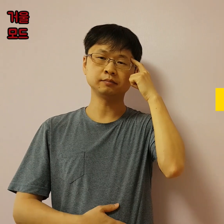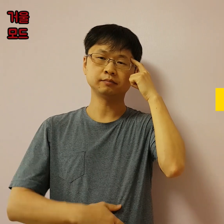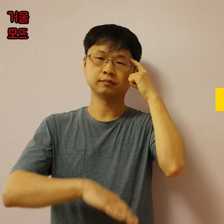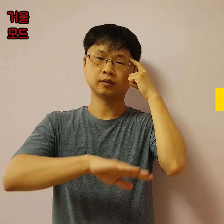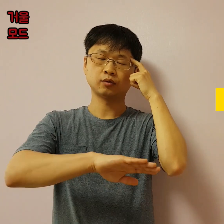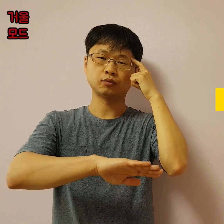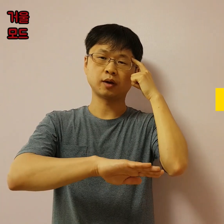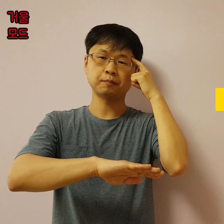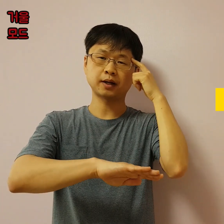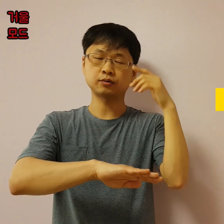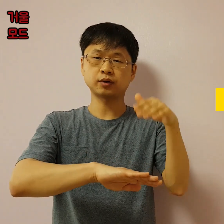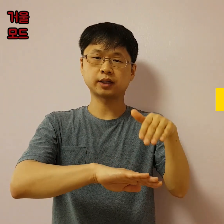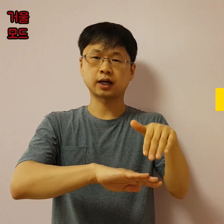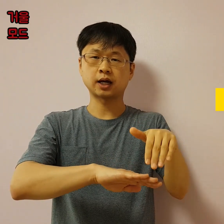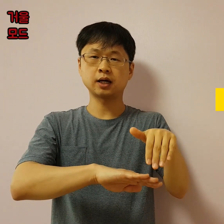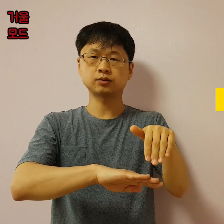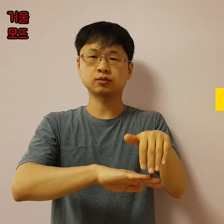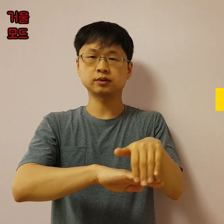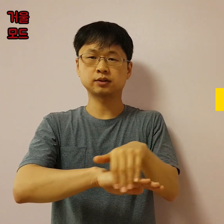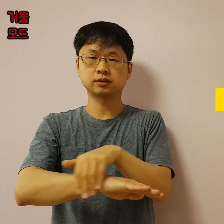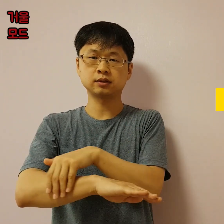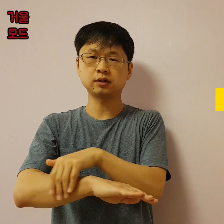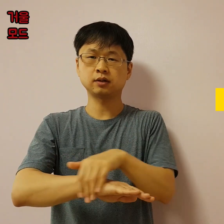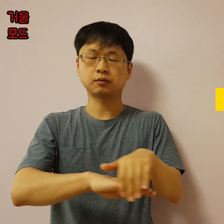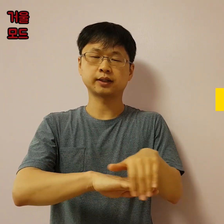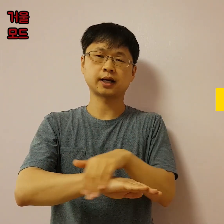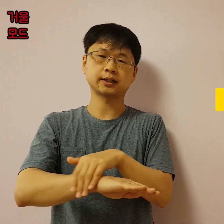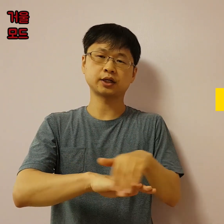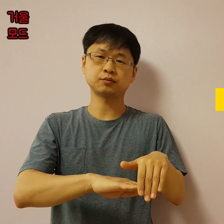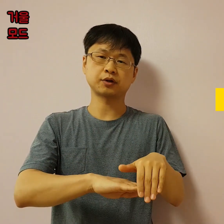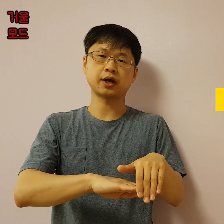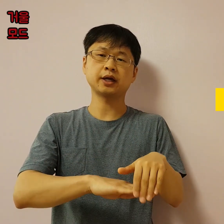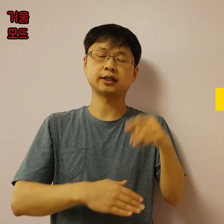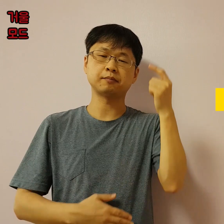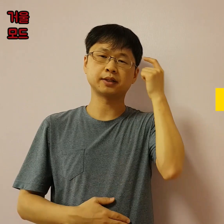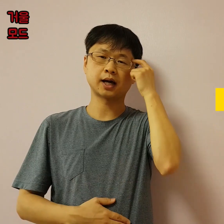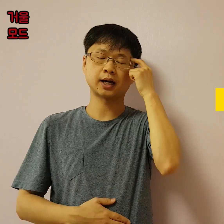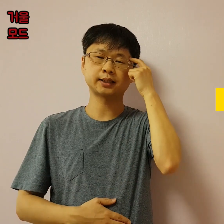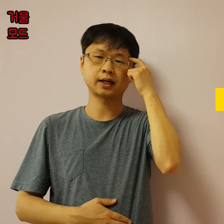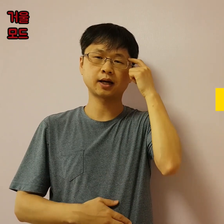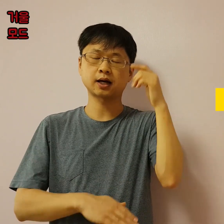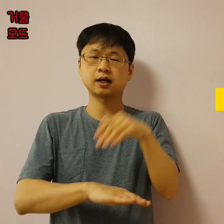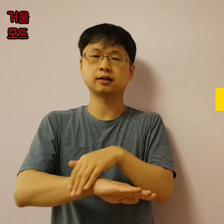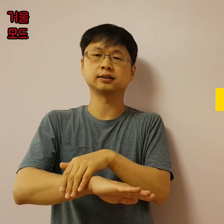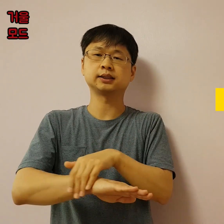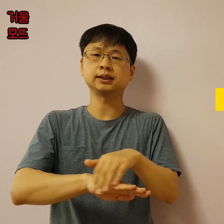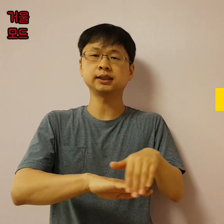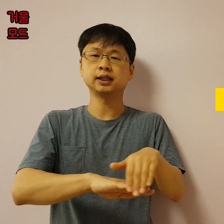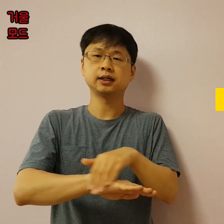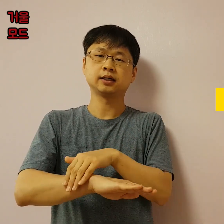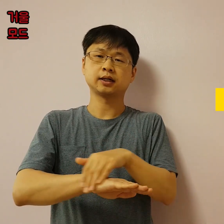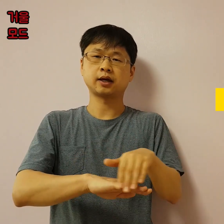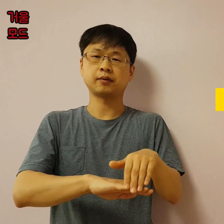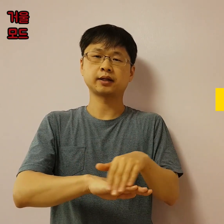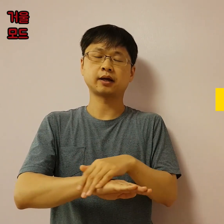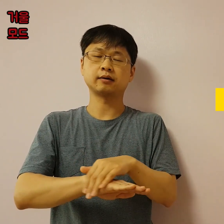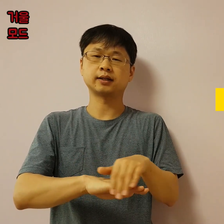다음 왼 팔뚝에다가 손끝을 왔다 갔다 해주면 계획이 됩니다. 생각한 것이 계획된